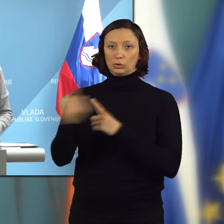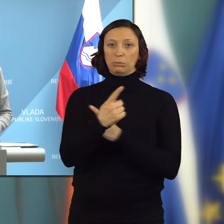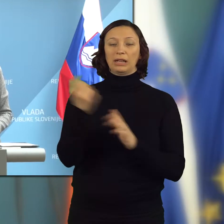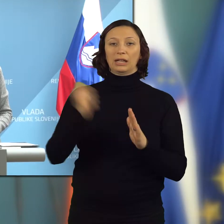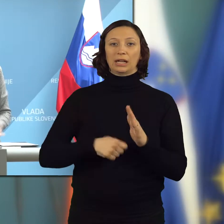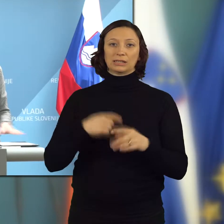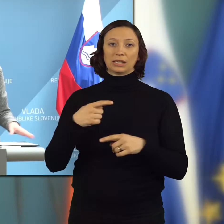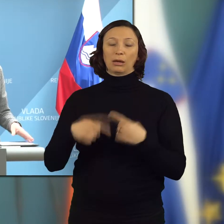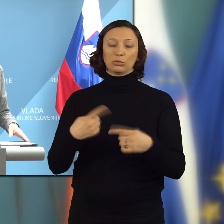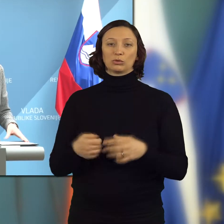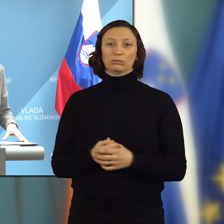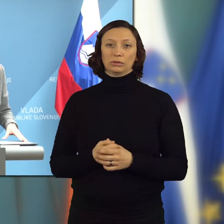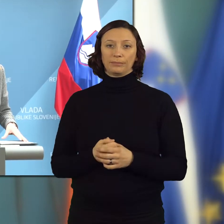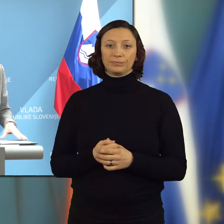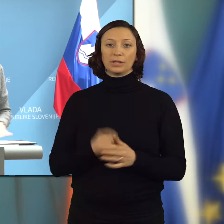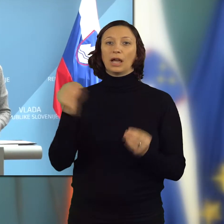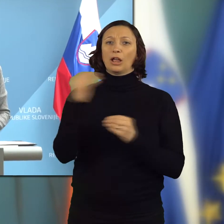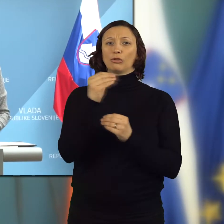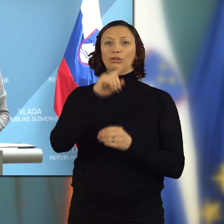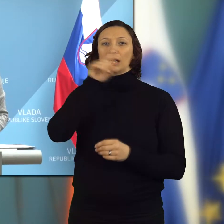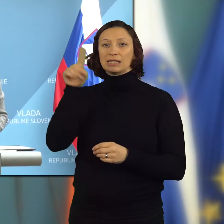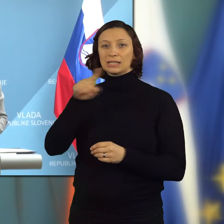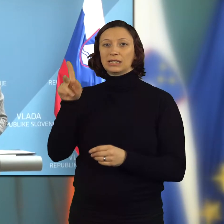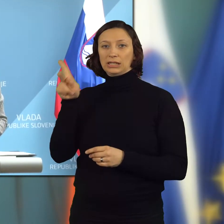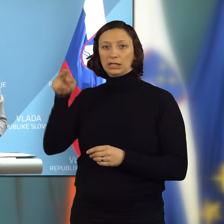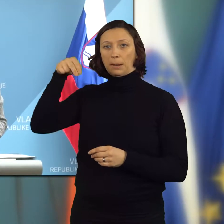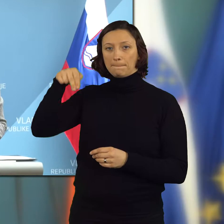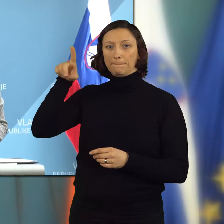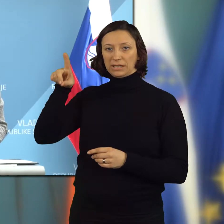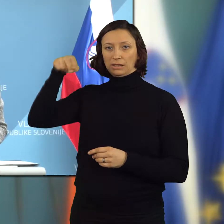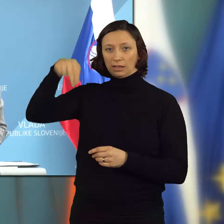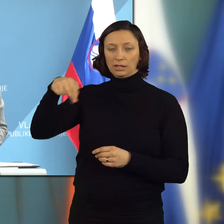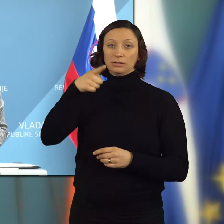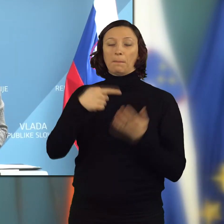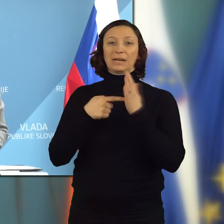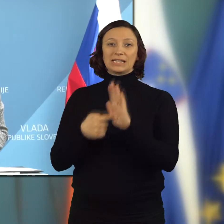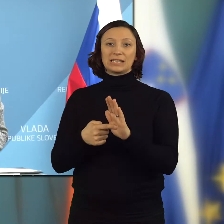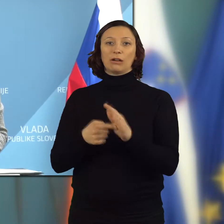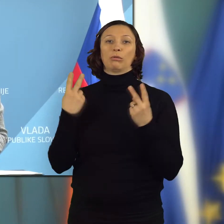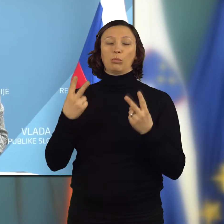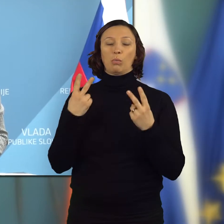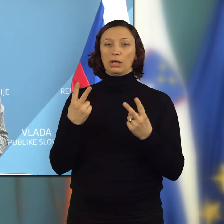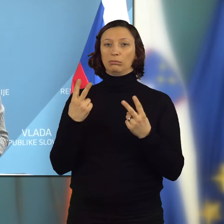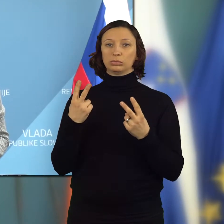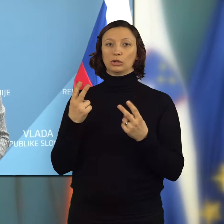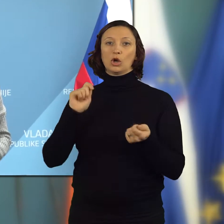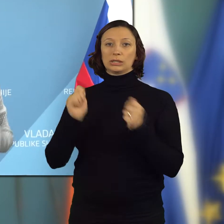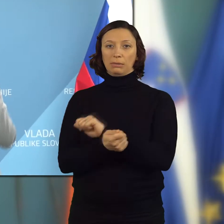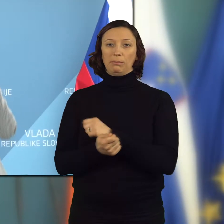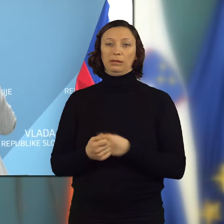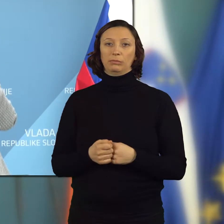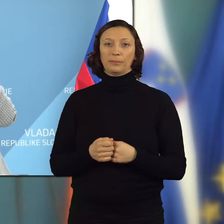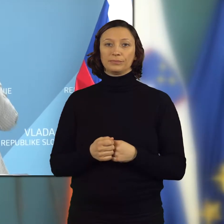ospredje kazenskega postopka. Novela ZKP-N tako predstavlja pomembno